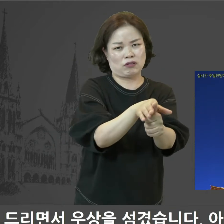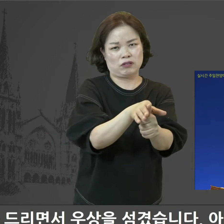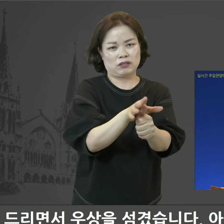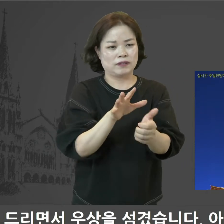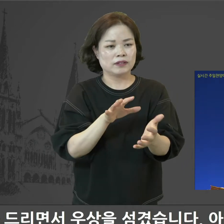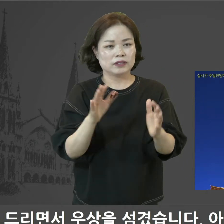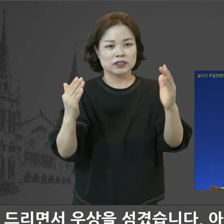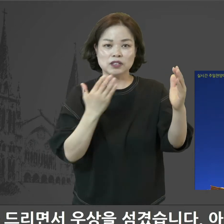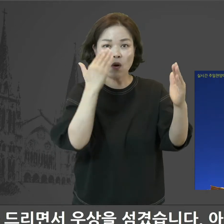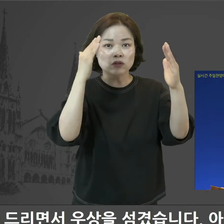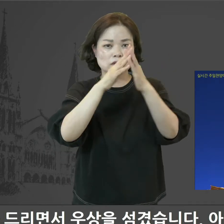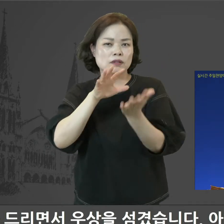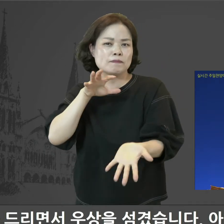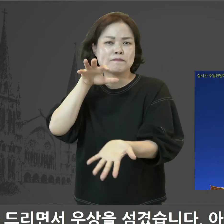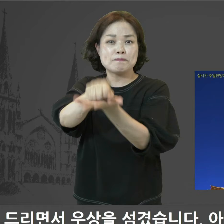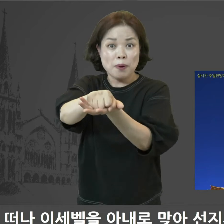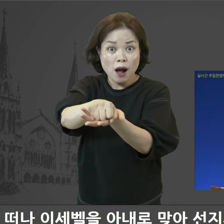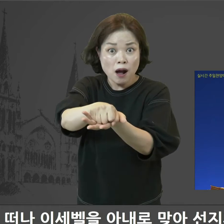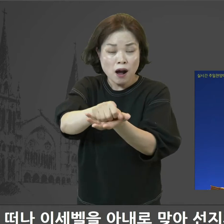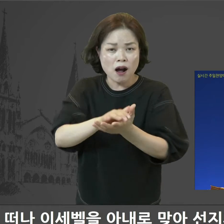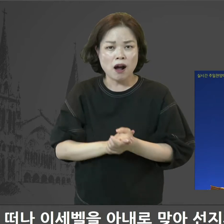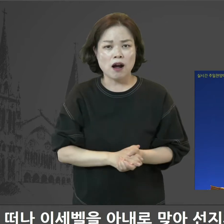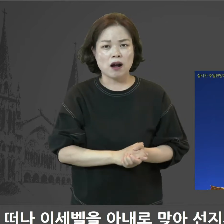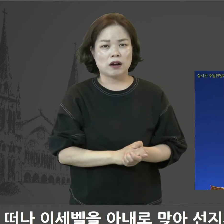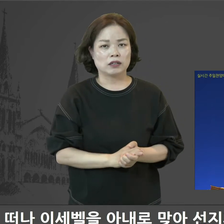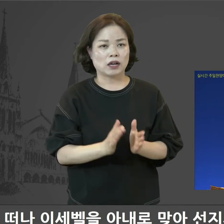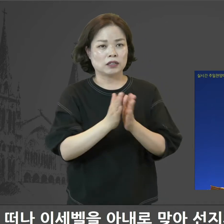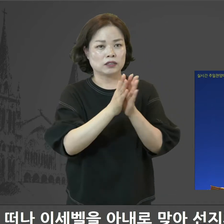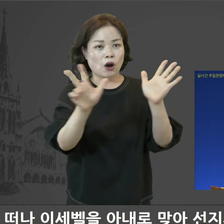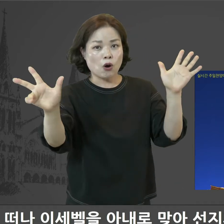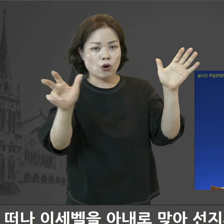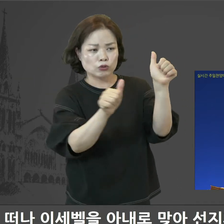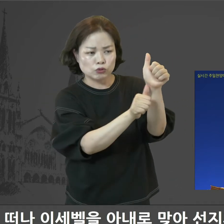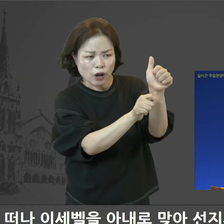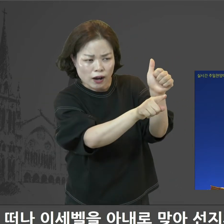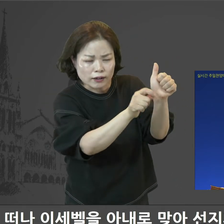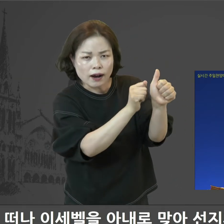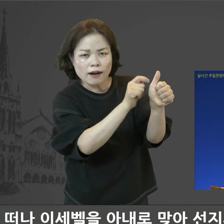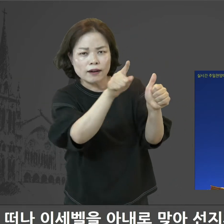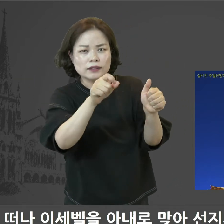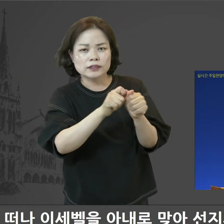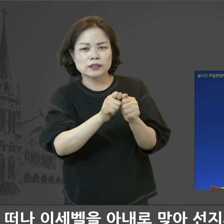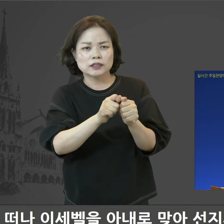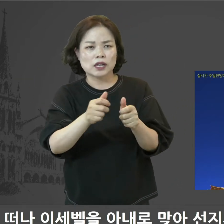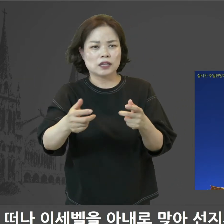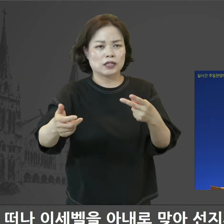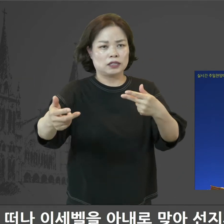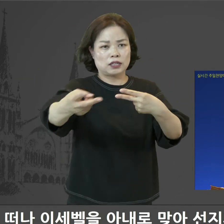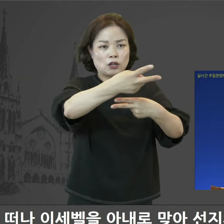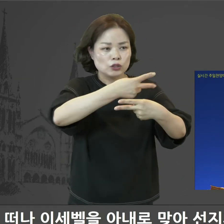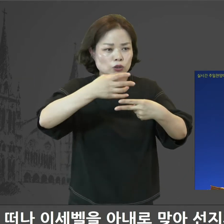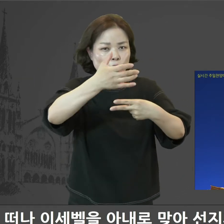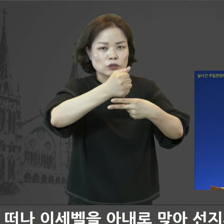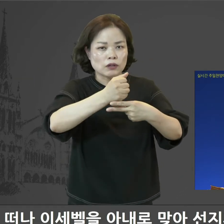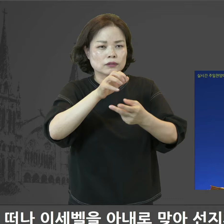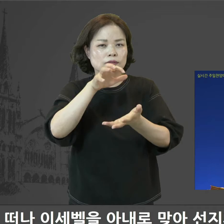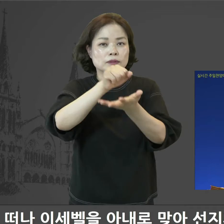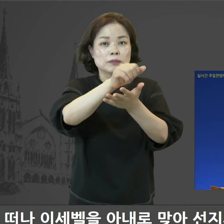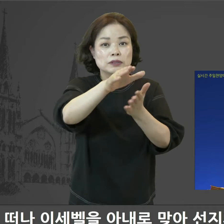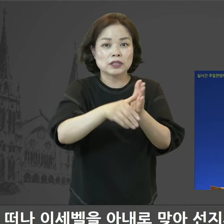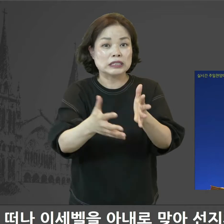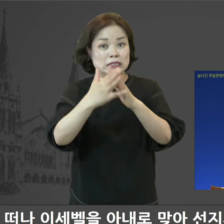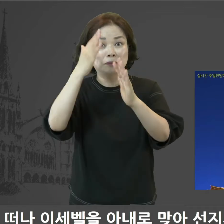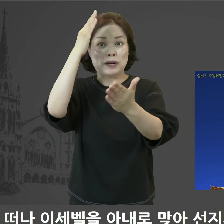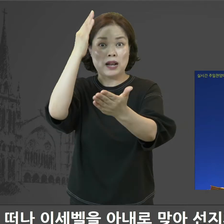거죠. 또한 여호수아가 여리고성을 무너뜨렸을 때 하나님께서 다시는 여리고성을 짓지 말라고